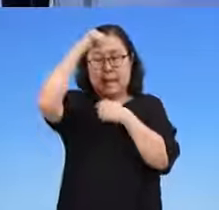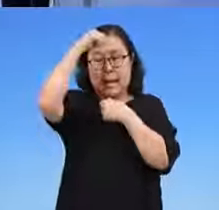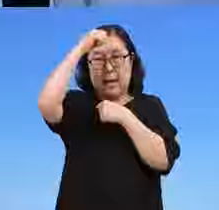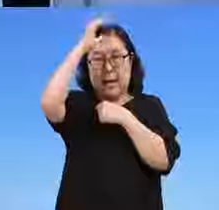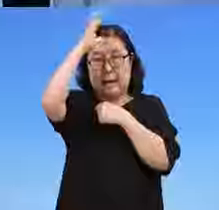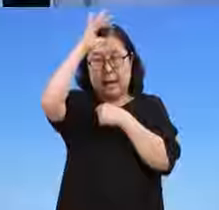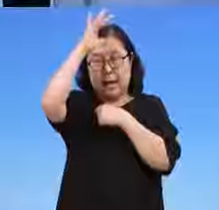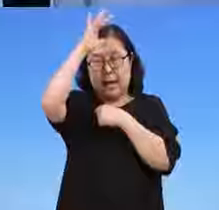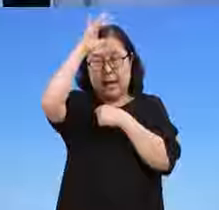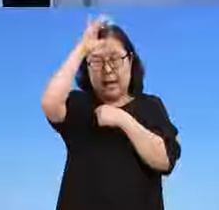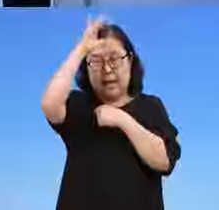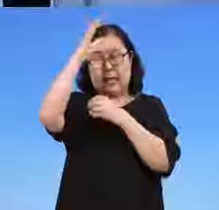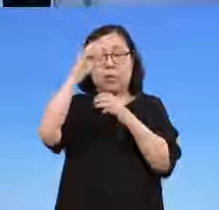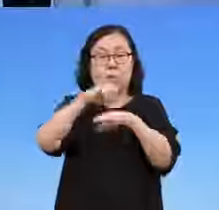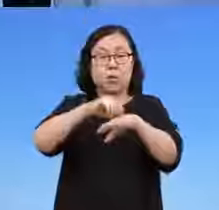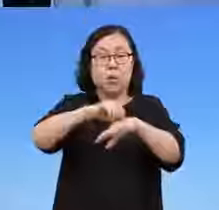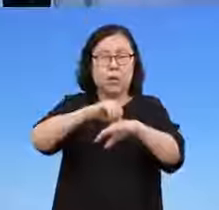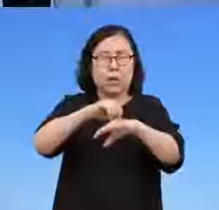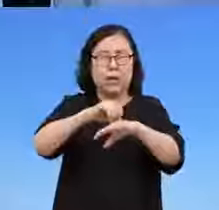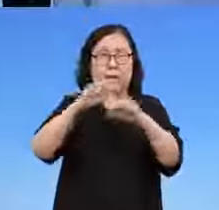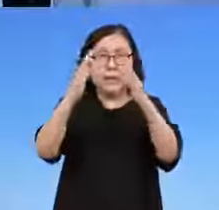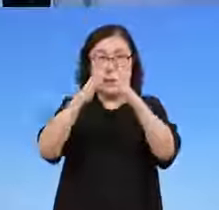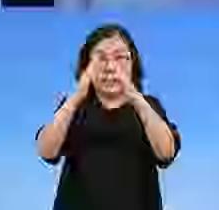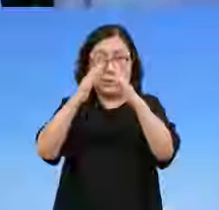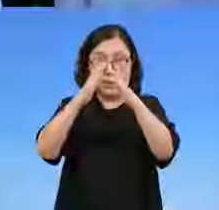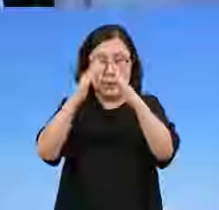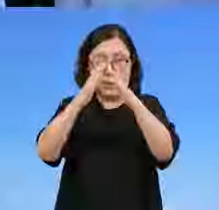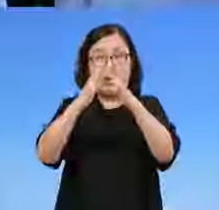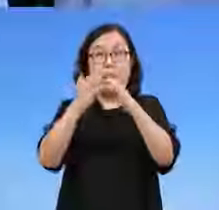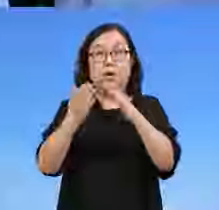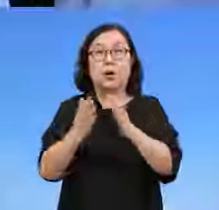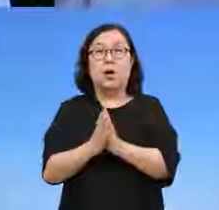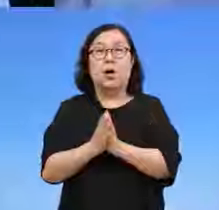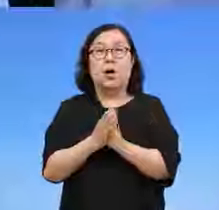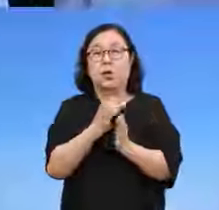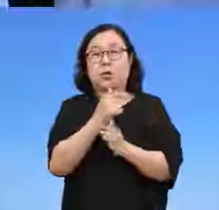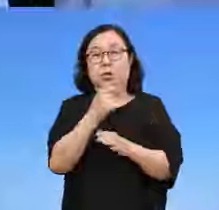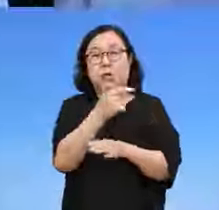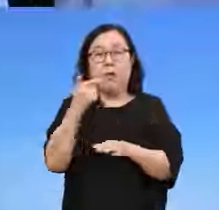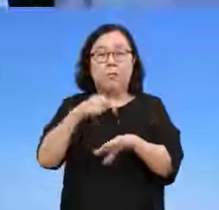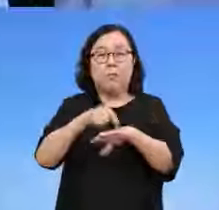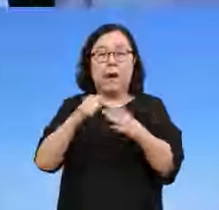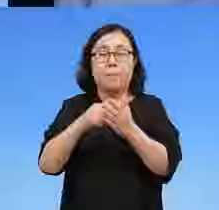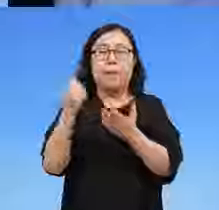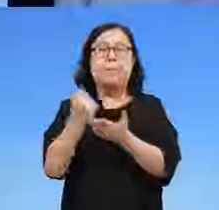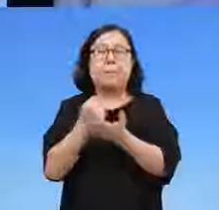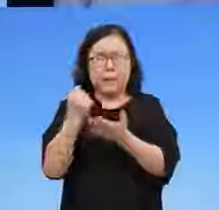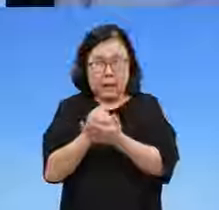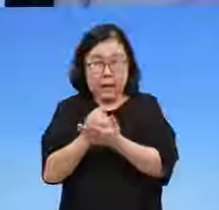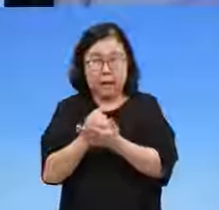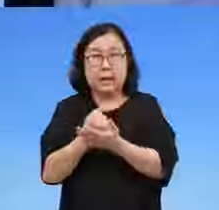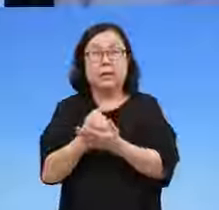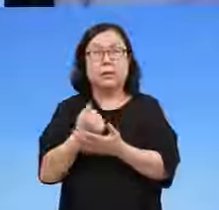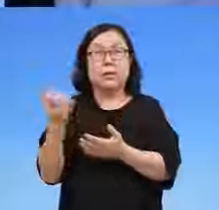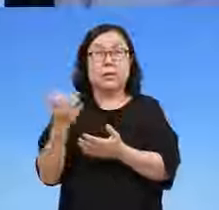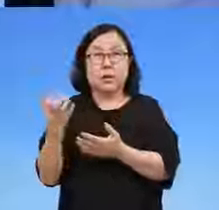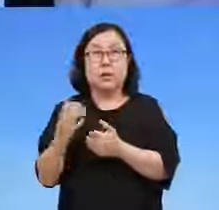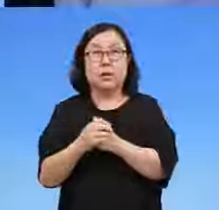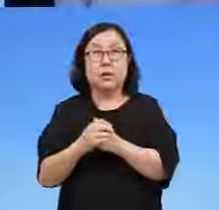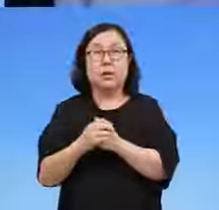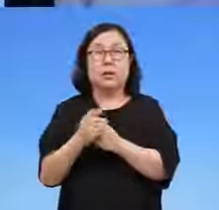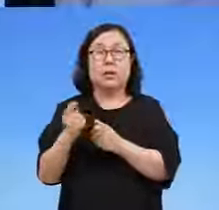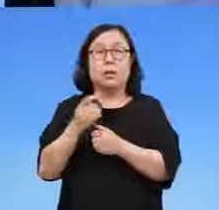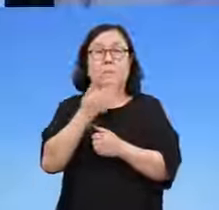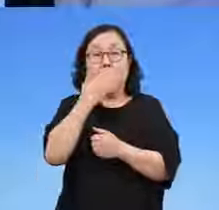더 무거웠다. 그래서 오늘 저녁은 치킨으로 하자고 권면했다. 모든 순원님들에게는 권면을 해가지고 그 다음 보세요.